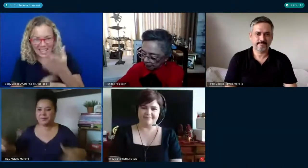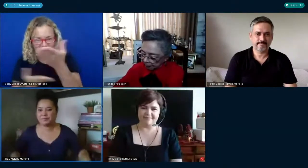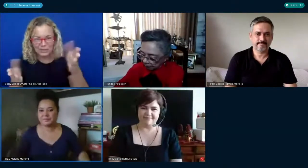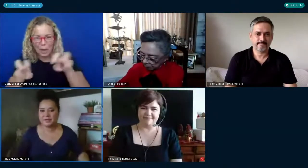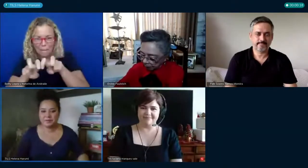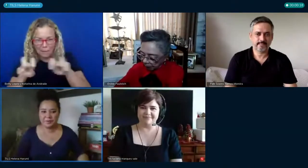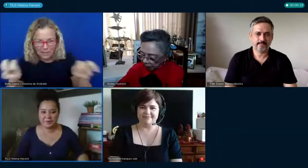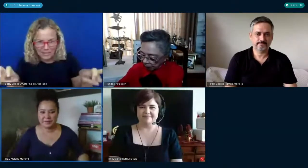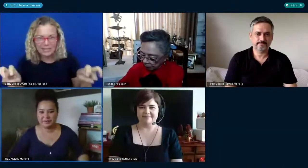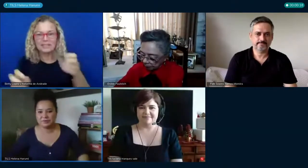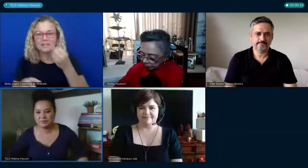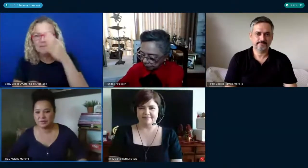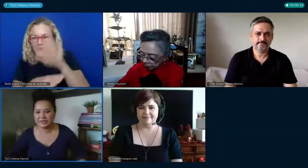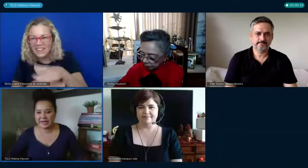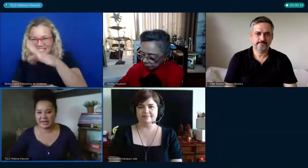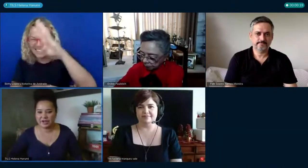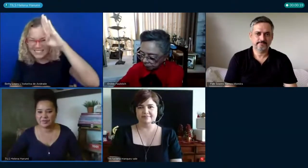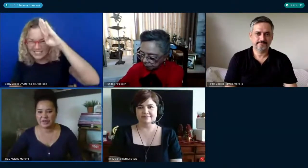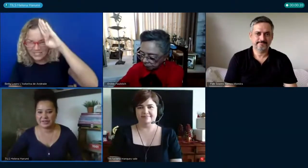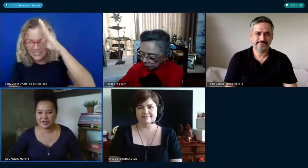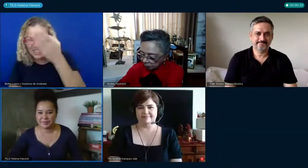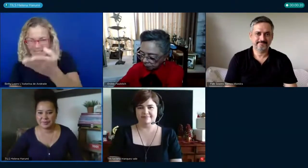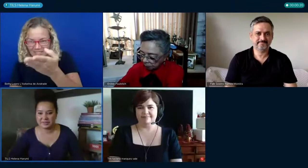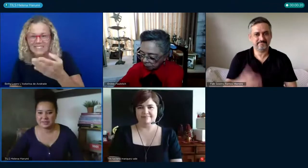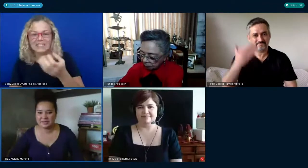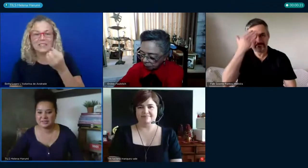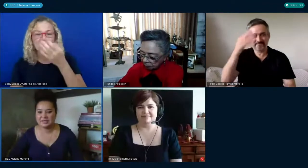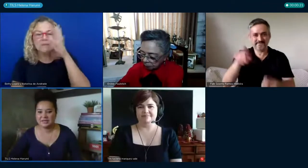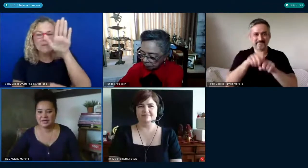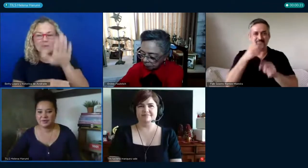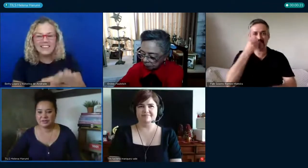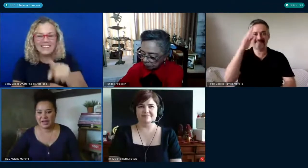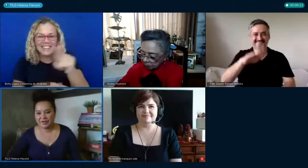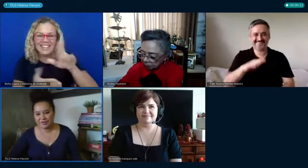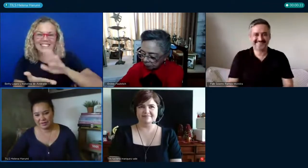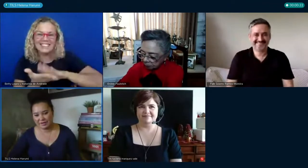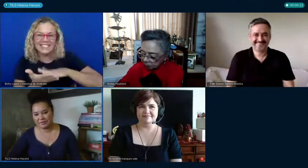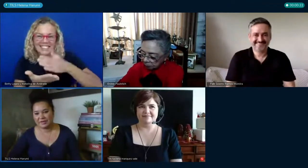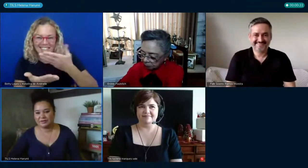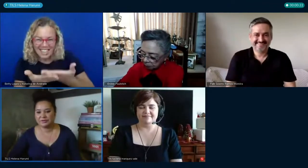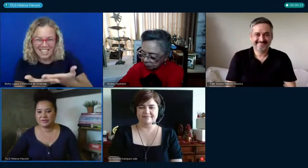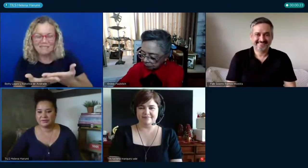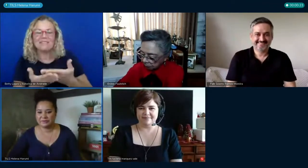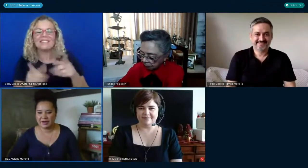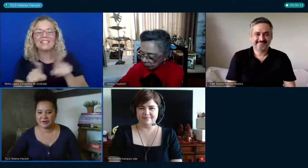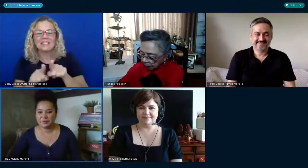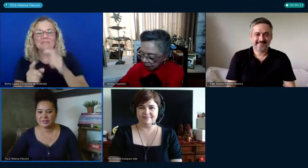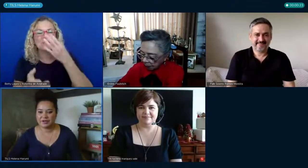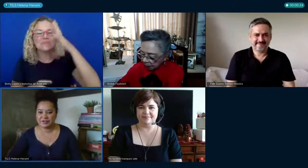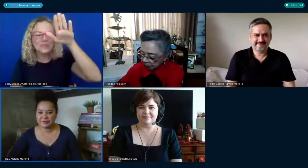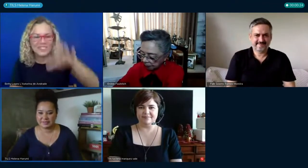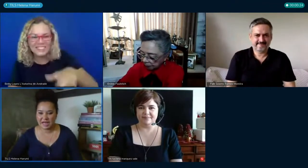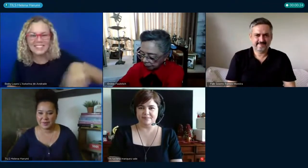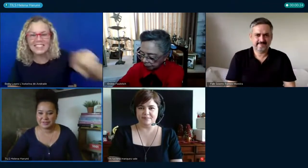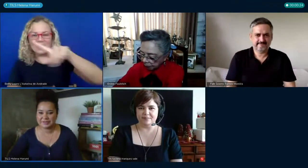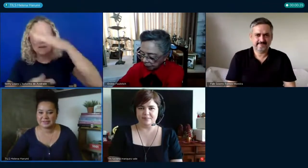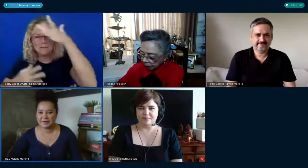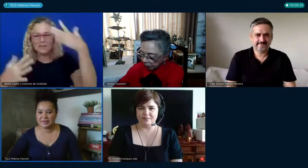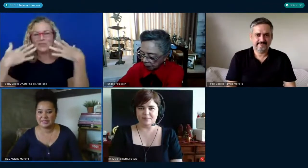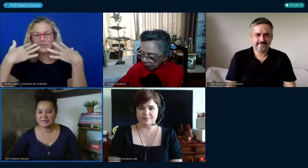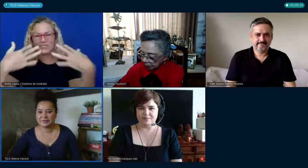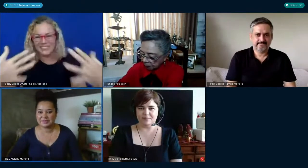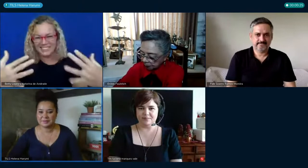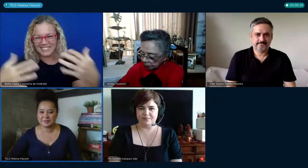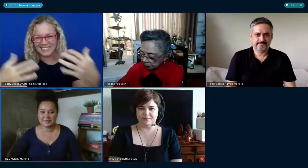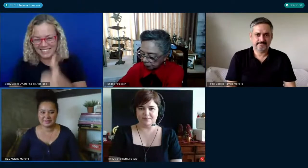Tá bom. Bom, primeiro, boa tarde à banca, boa tarde ao querido doutorando Fausto, boa tarde aos intérpretes